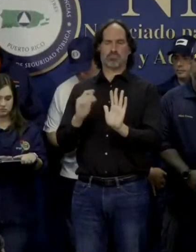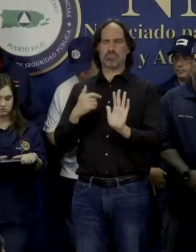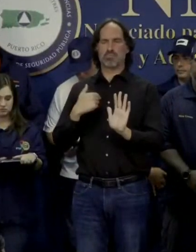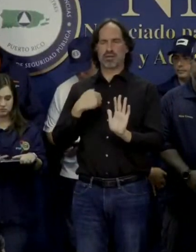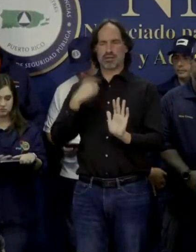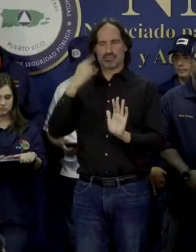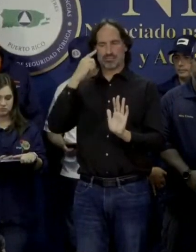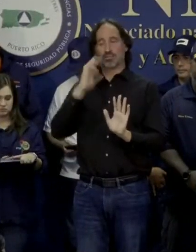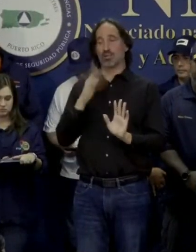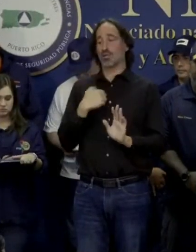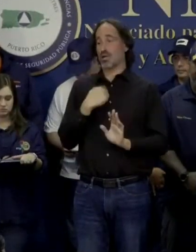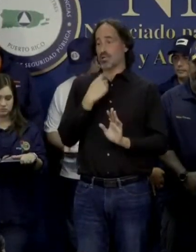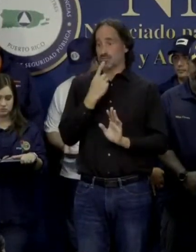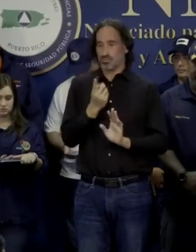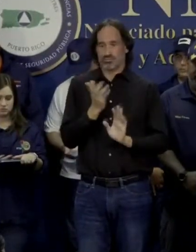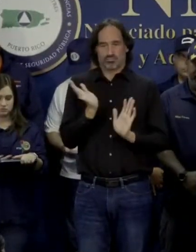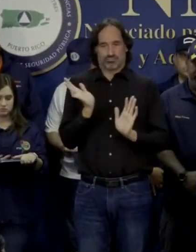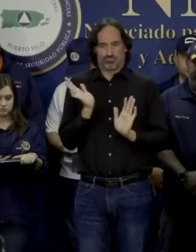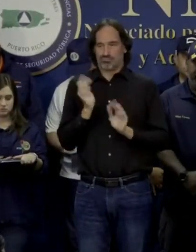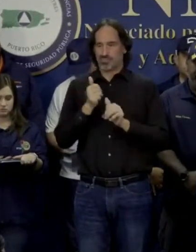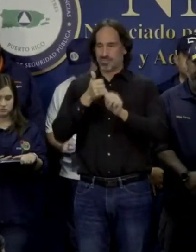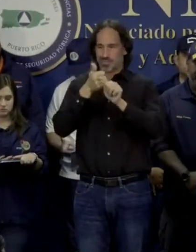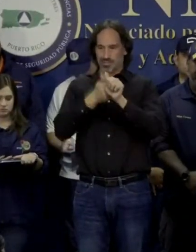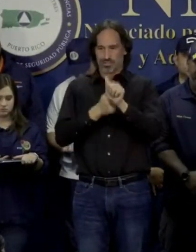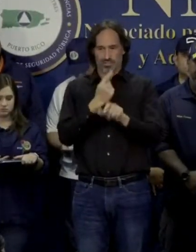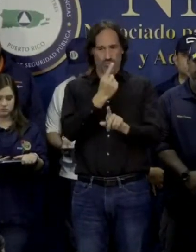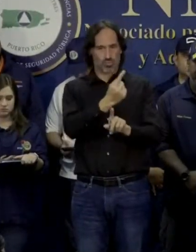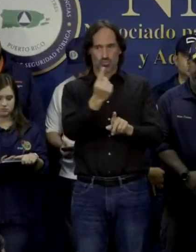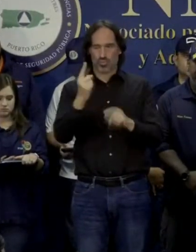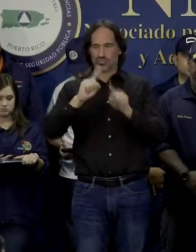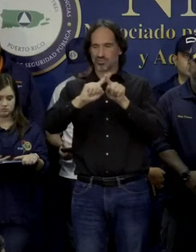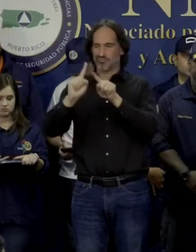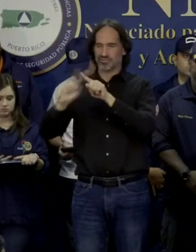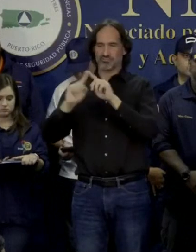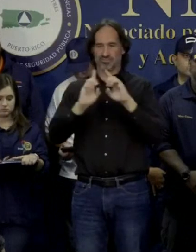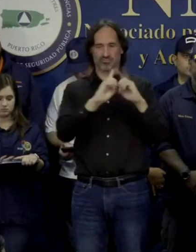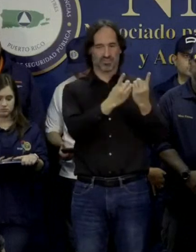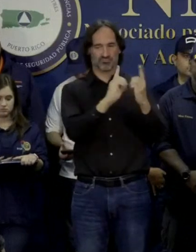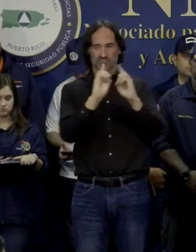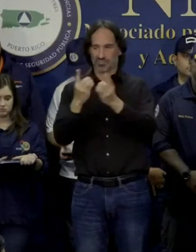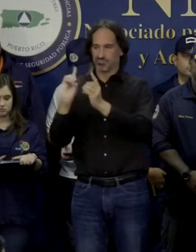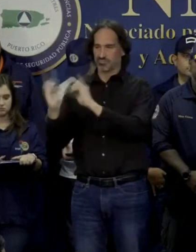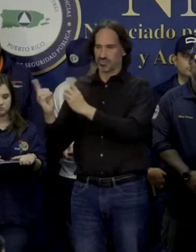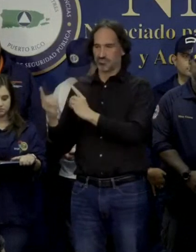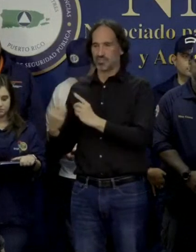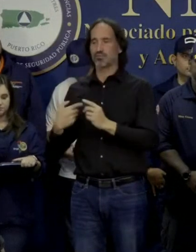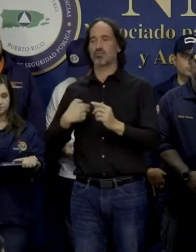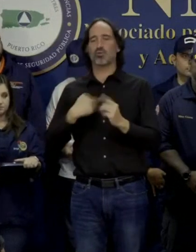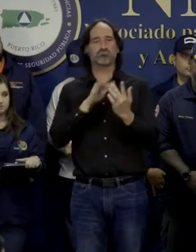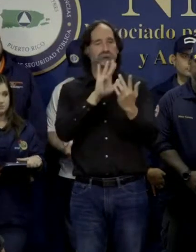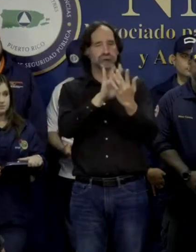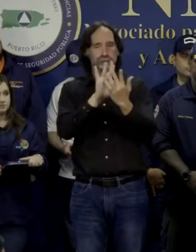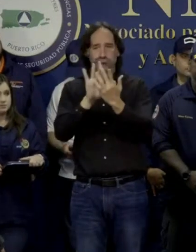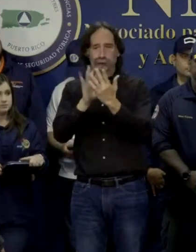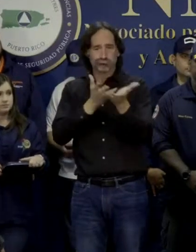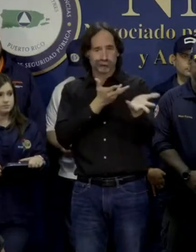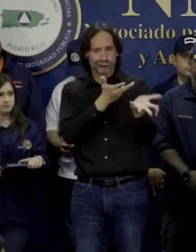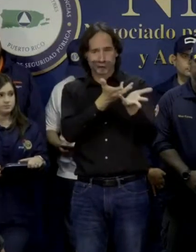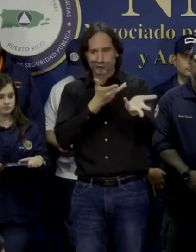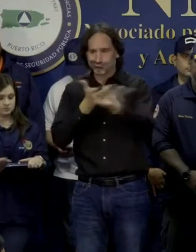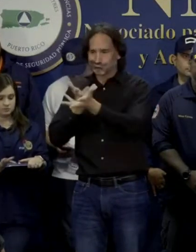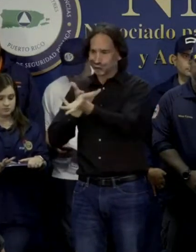el comisionado de manejo, y cada uno de los comisionados del departamento, hemos tenido comunicación con cada uno de los alcaldes y alcaldesas. Ese pedido en